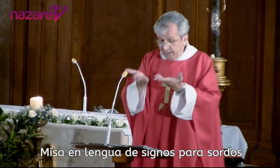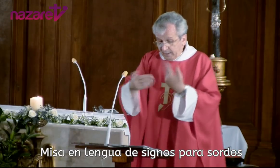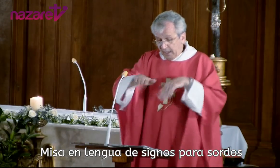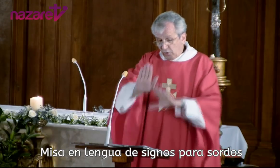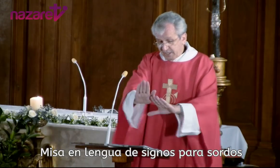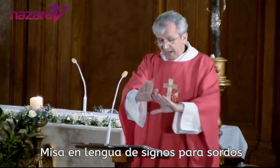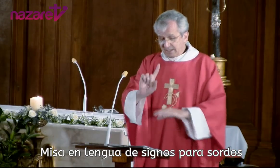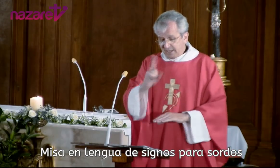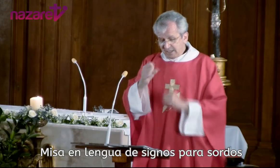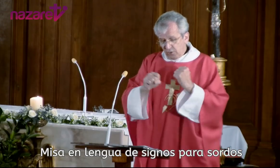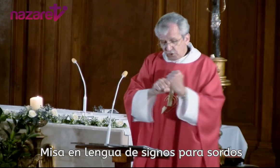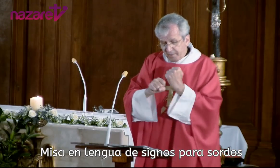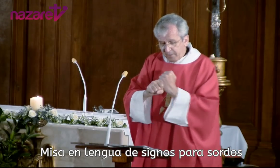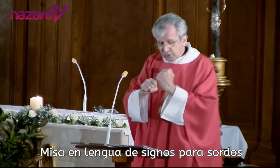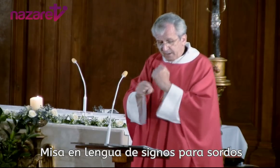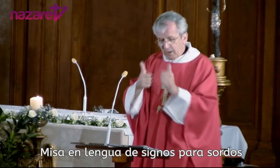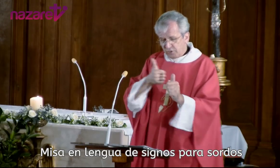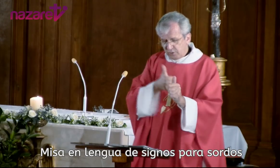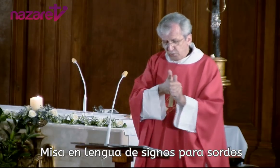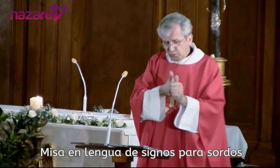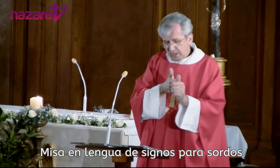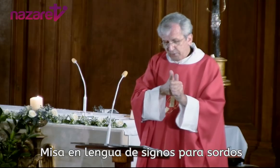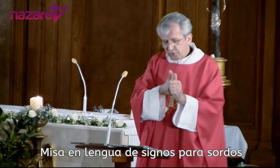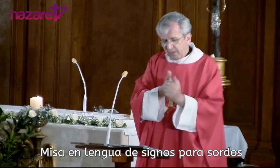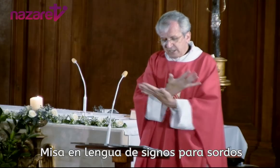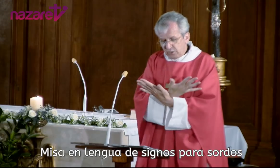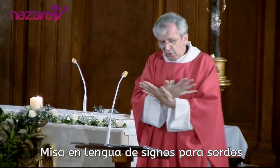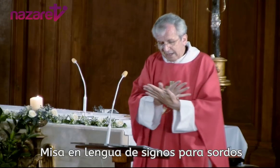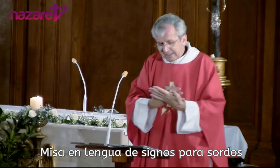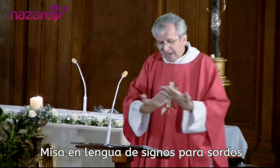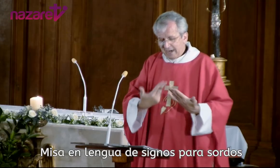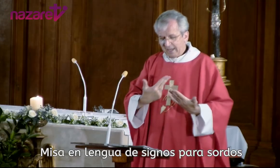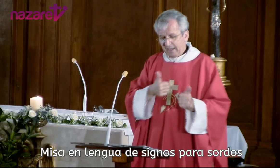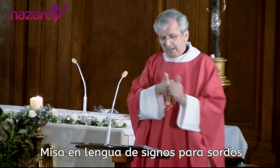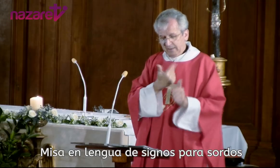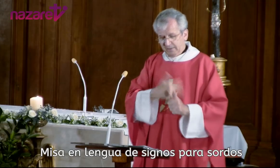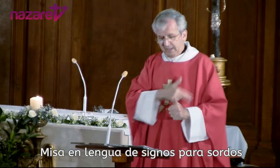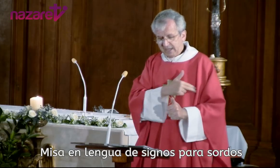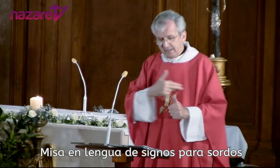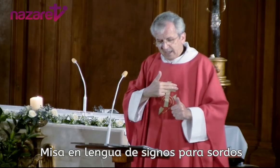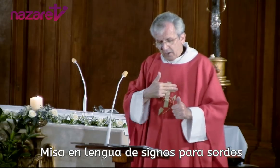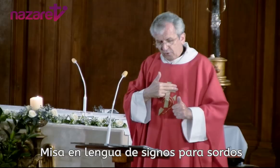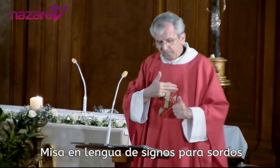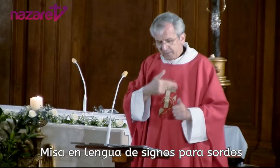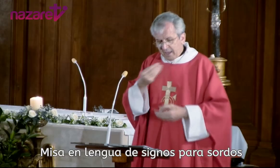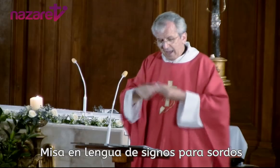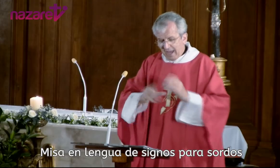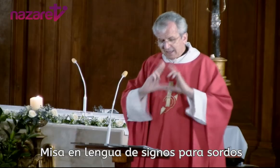que consagraste los primeros trabajos de tus apóstoles con la sangre de Santiago, haz que